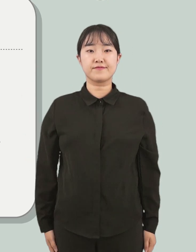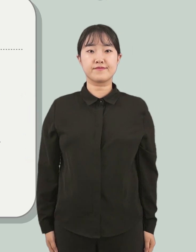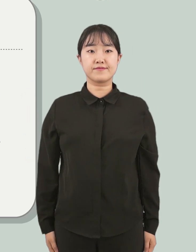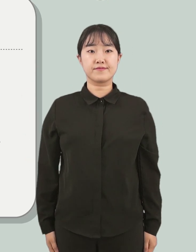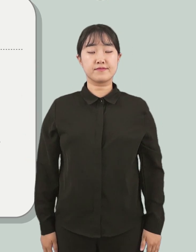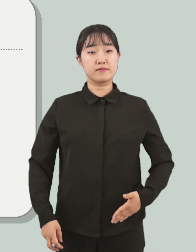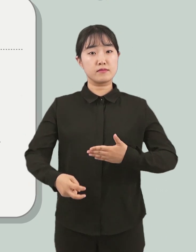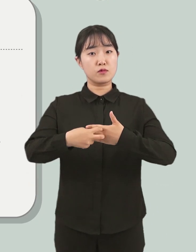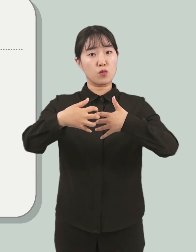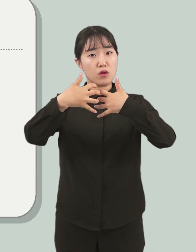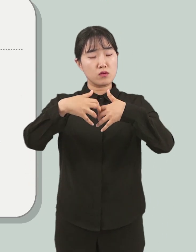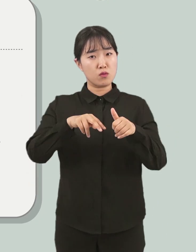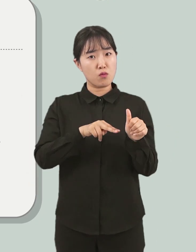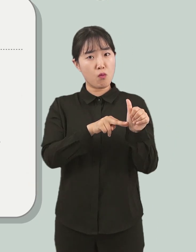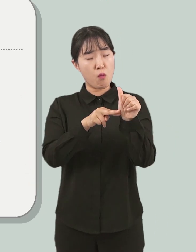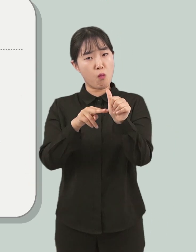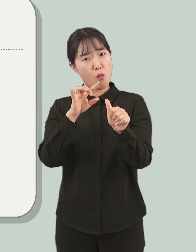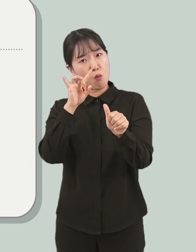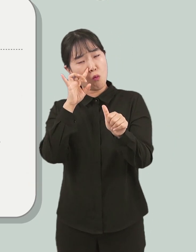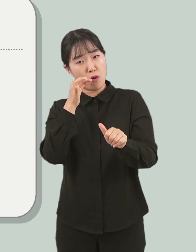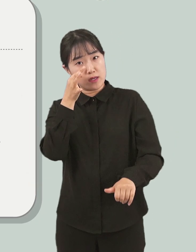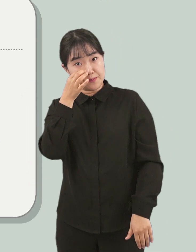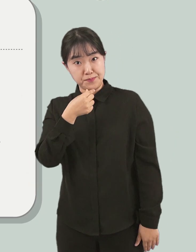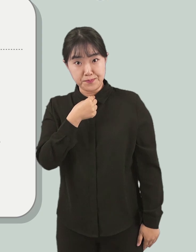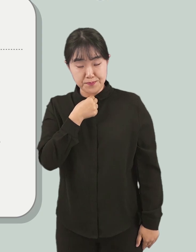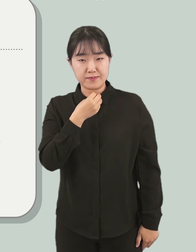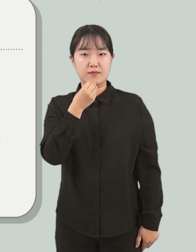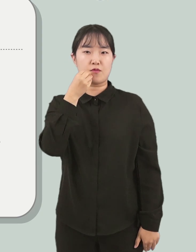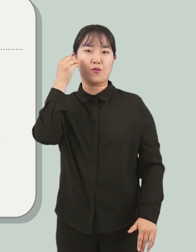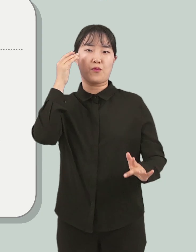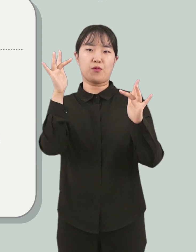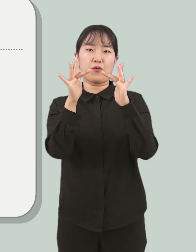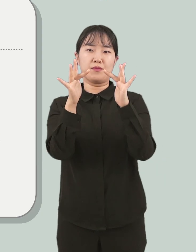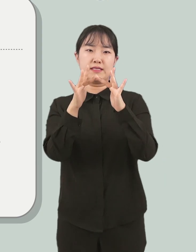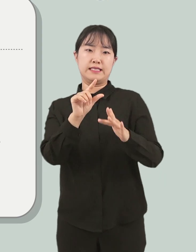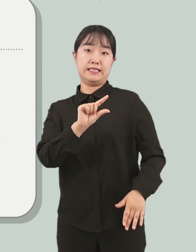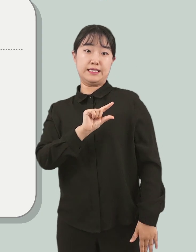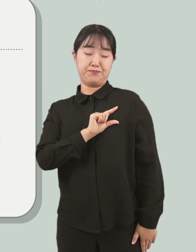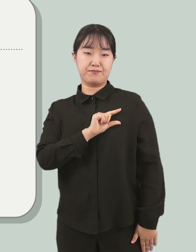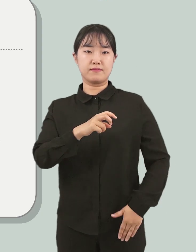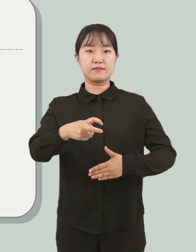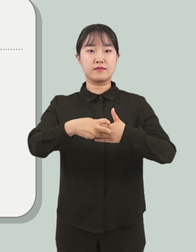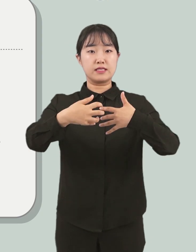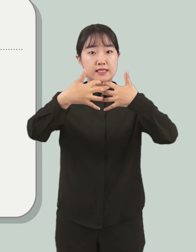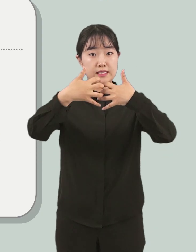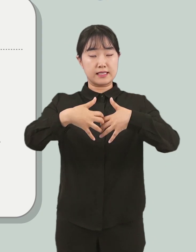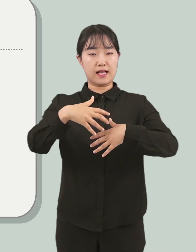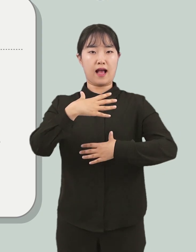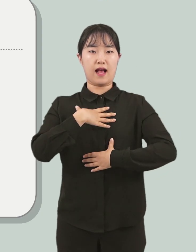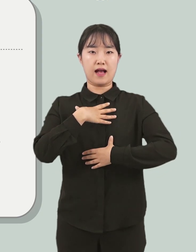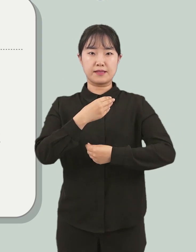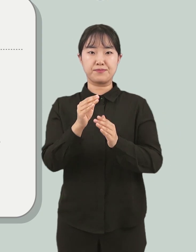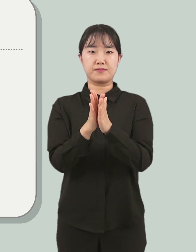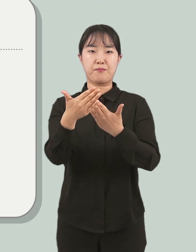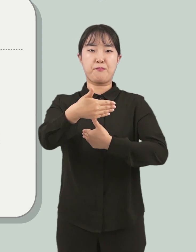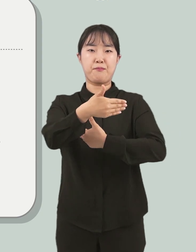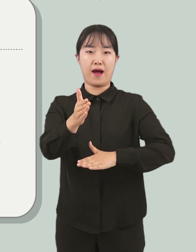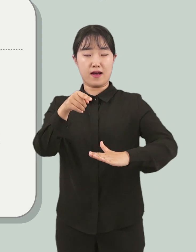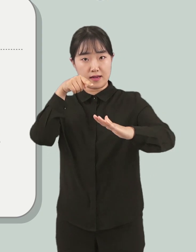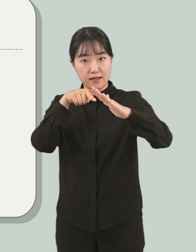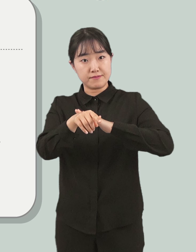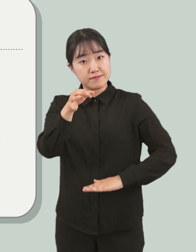있지 않기 때문에 자세한 의료기기 정보는 의료기기 안심 책방에서 꼭 확인하세요. 본